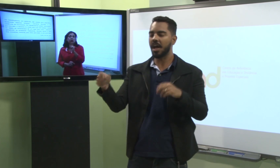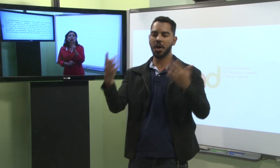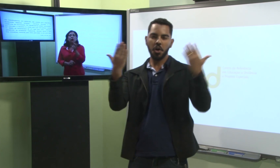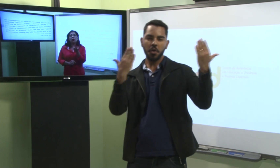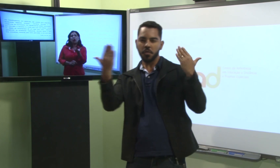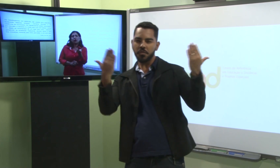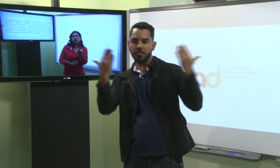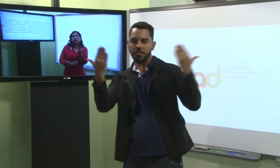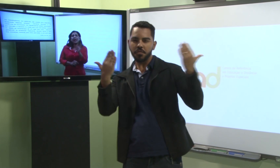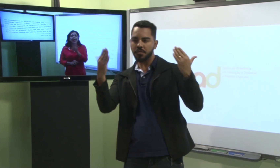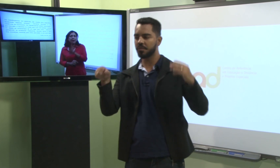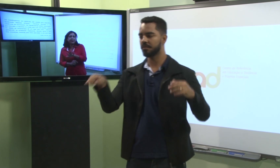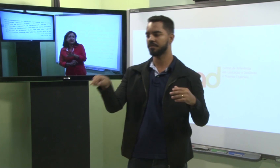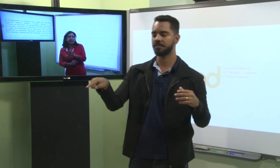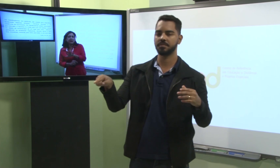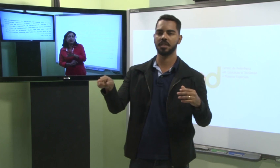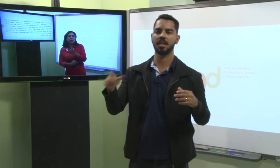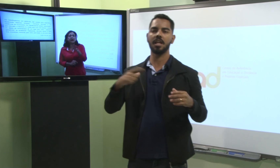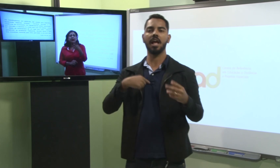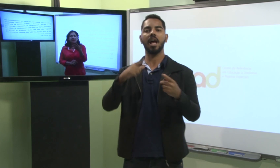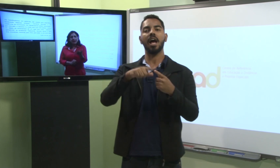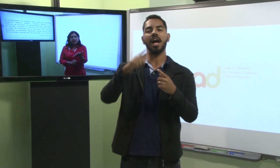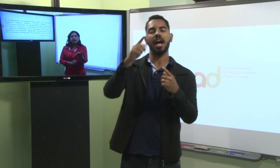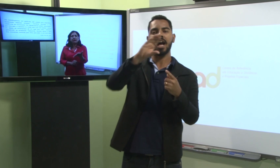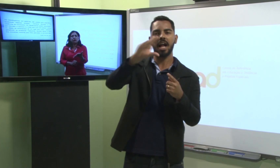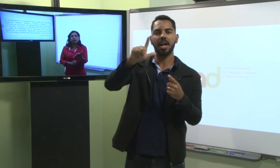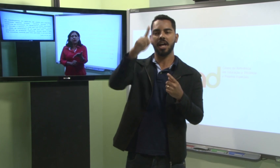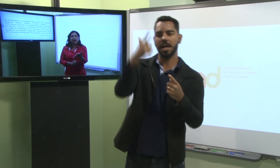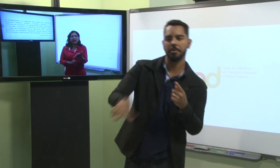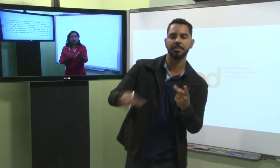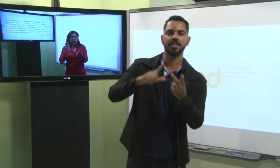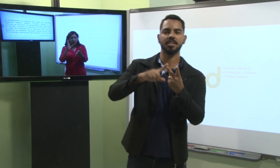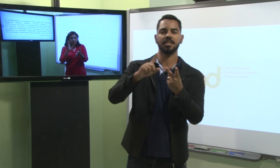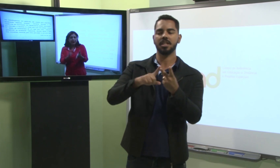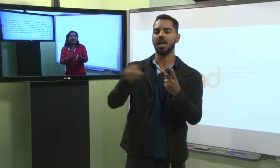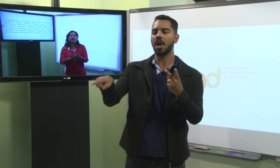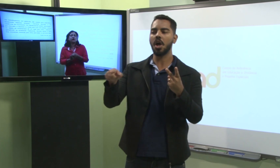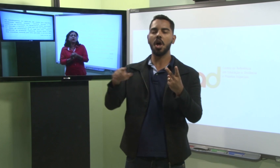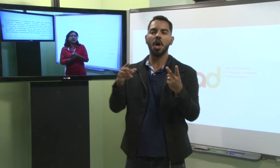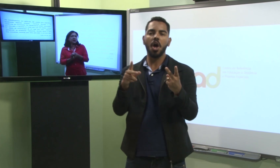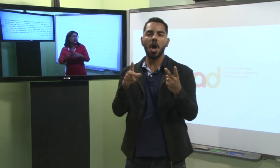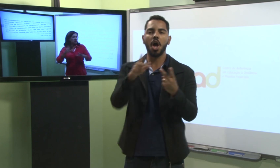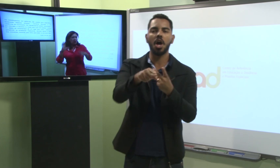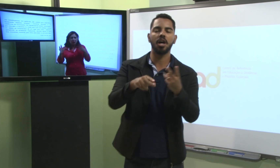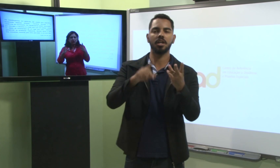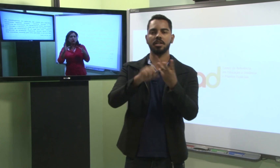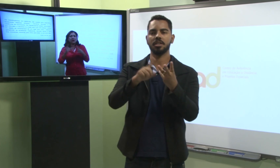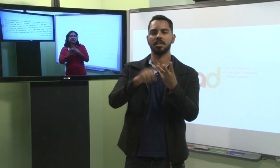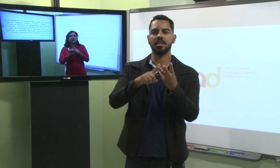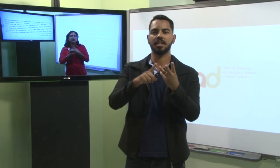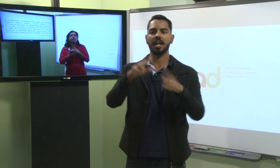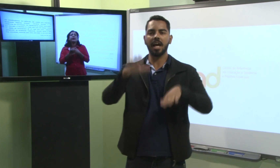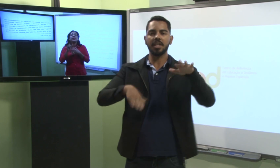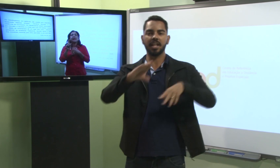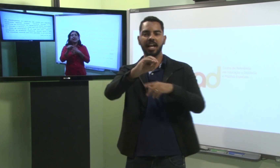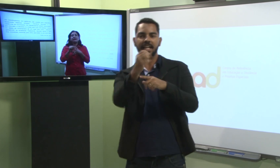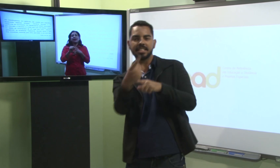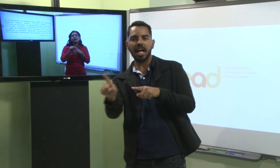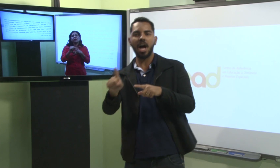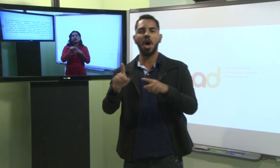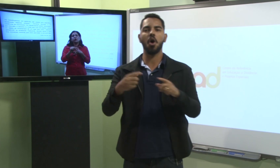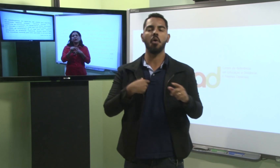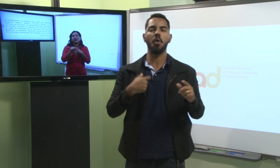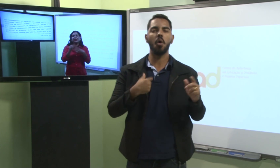sustação, cortes, repetição, descrição de objeto, pedaço de uma cena ou de uma ação e